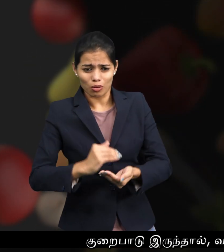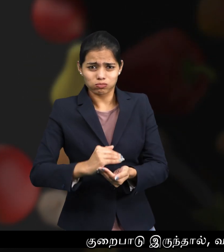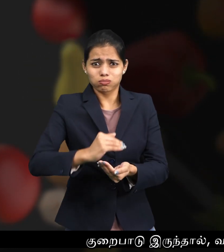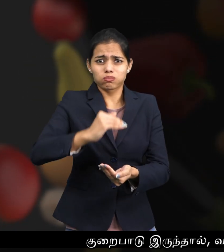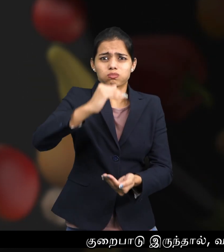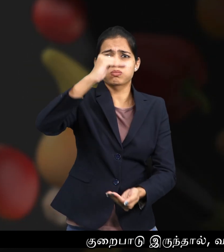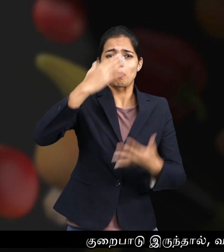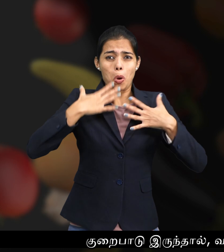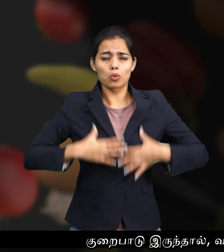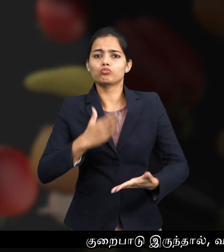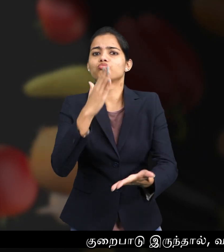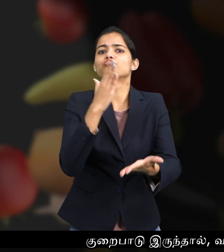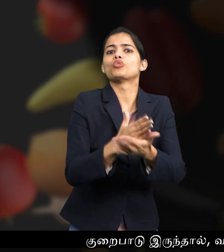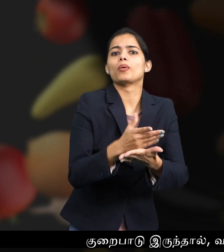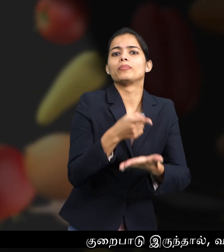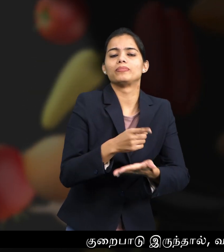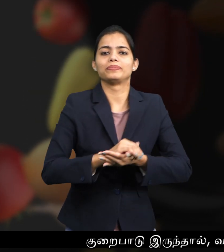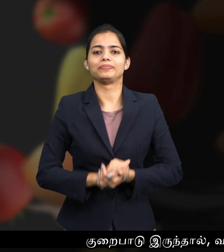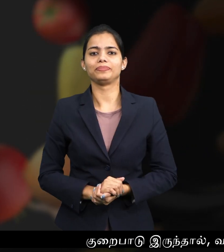நின்றுவிடும்.